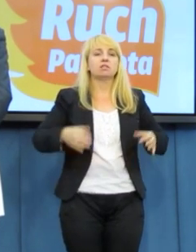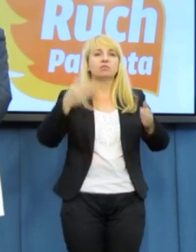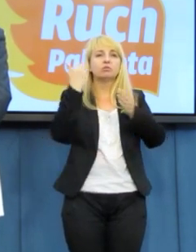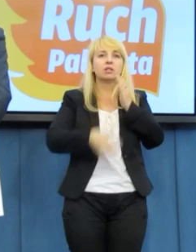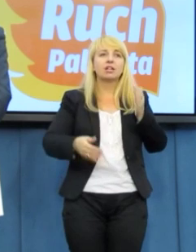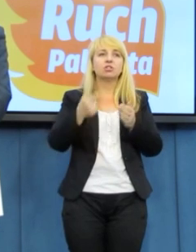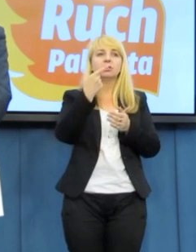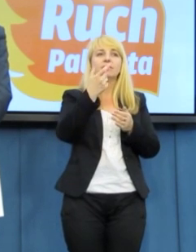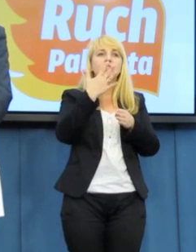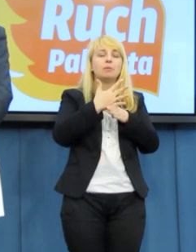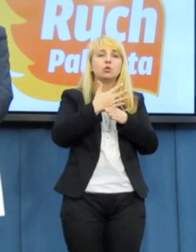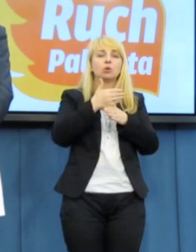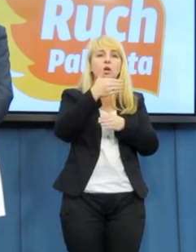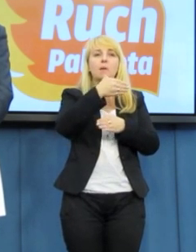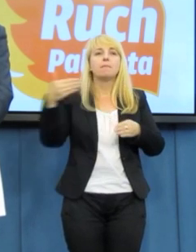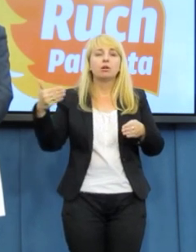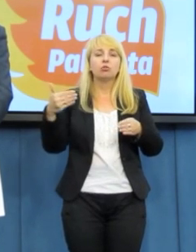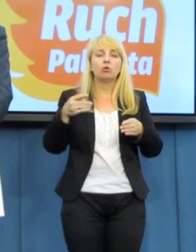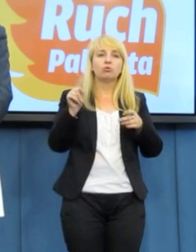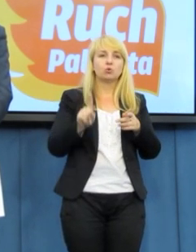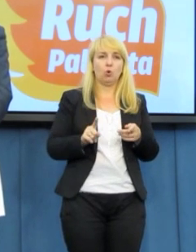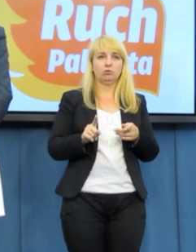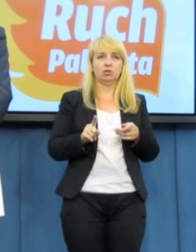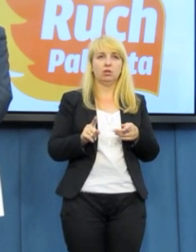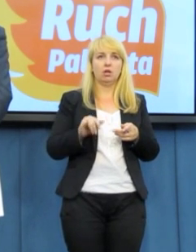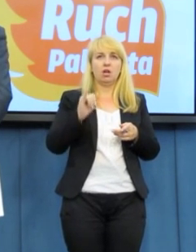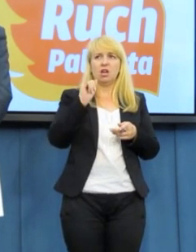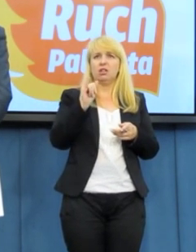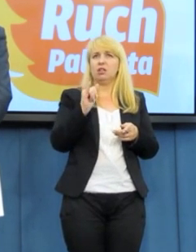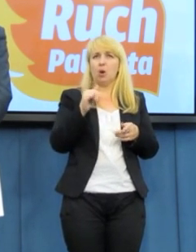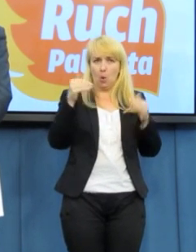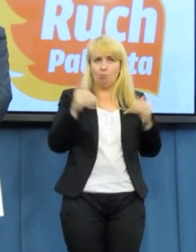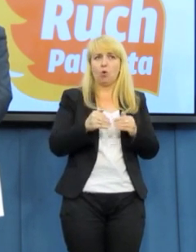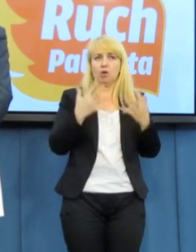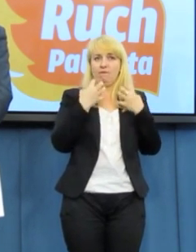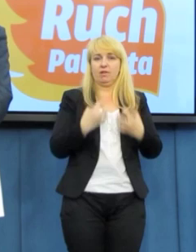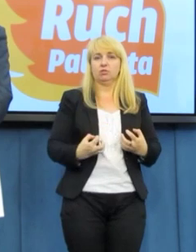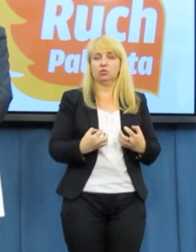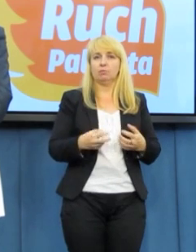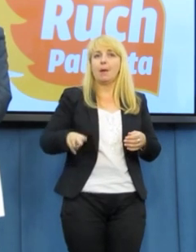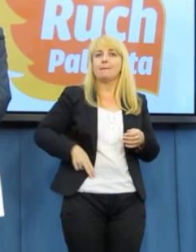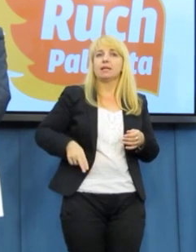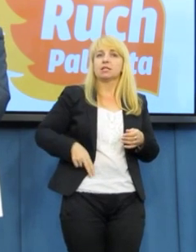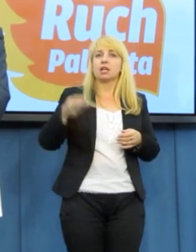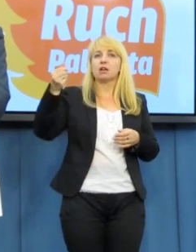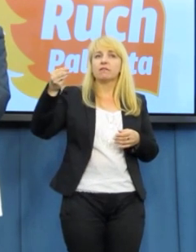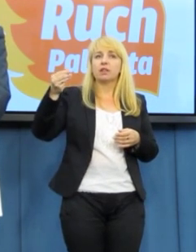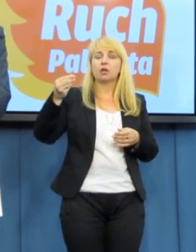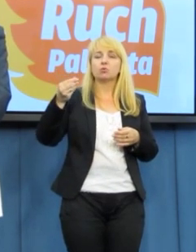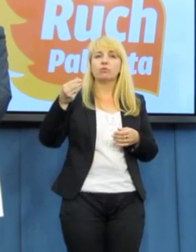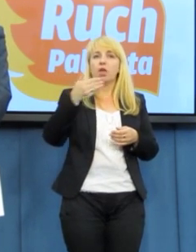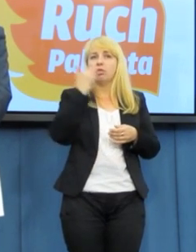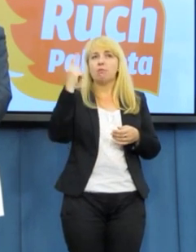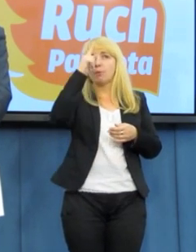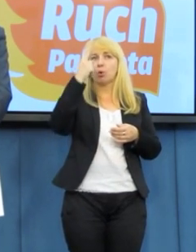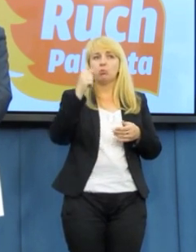milionów złotych rocznie. I jakoś nie zadrży ręka ministrowi, nie wpadnie na pomysł, żeby